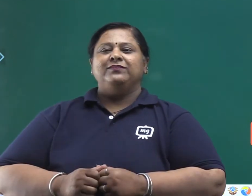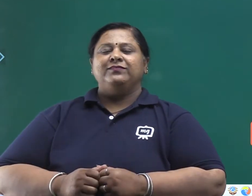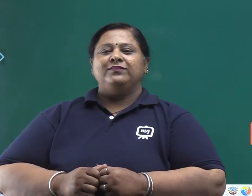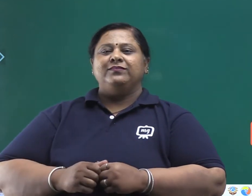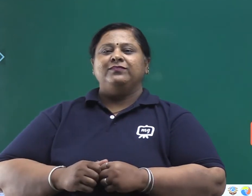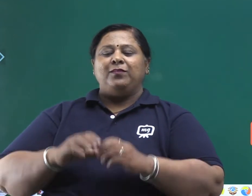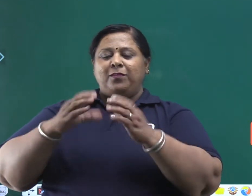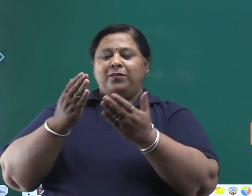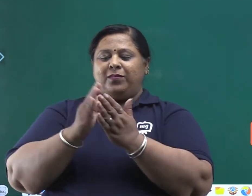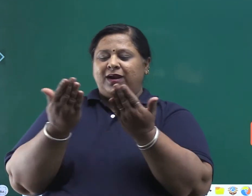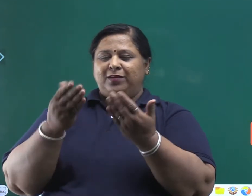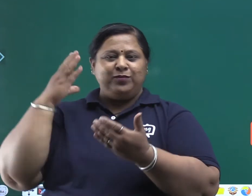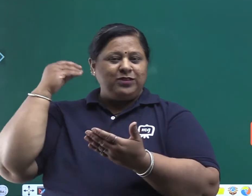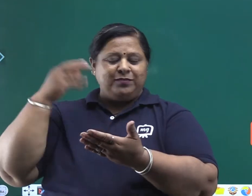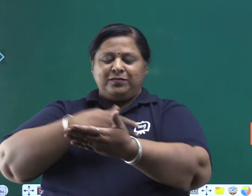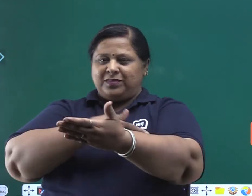पाठ्य पुस्तक बसंत